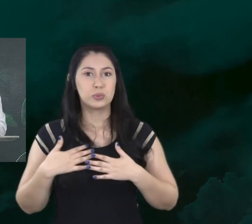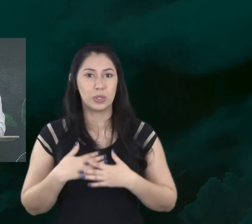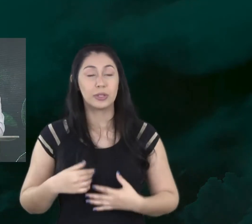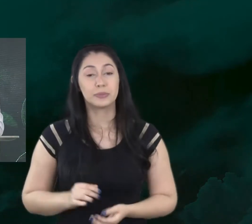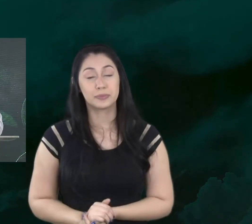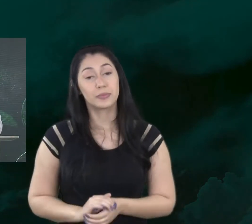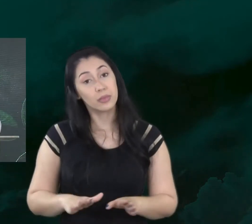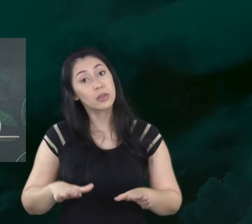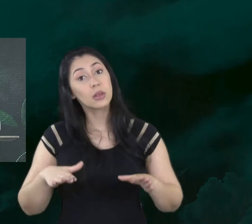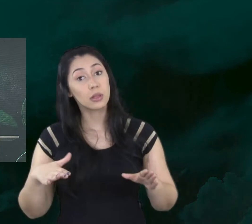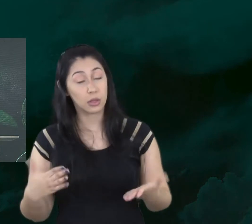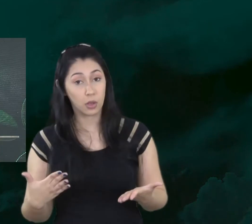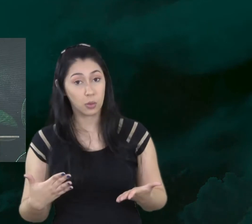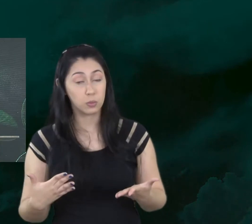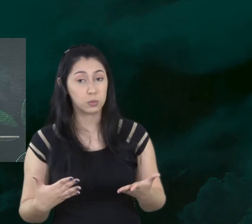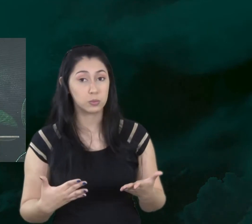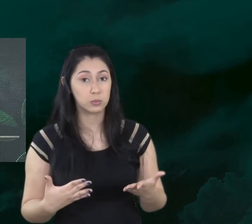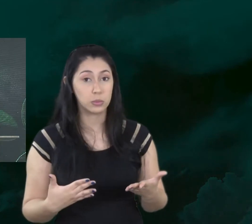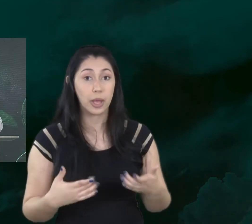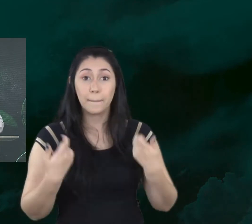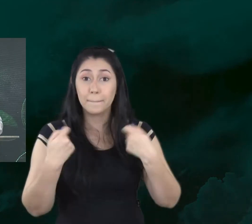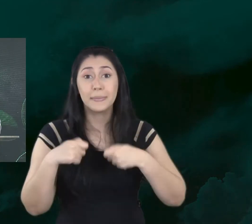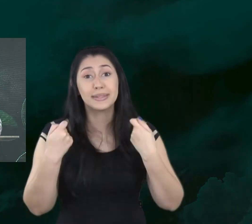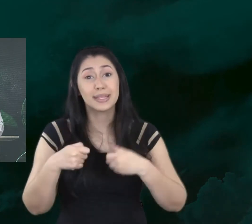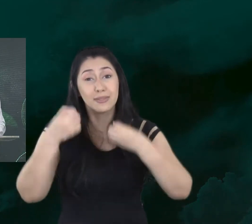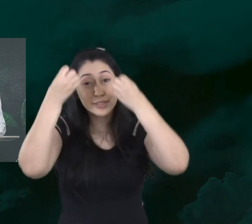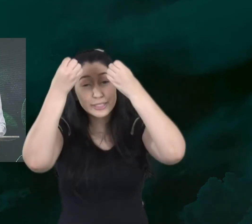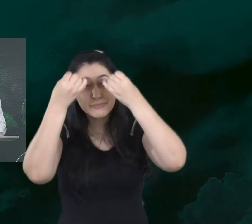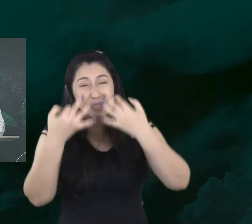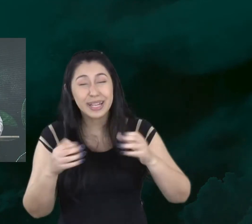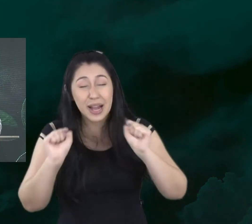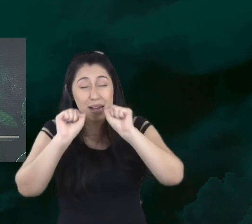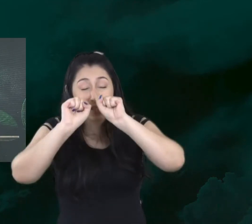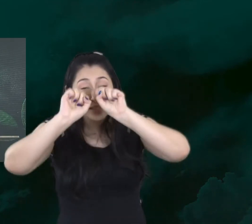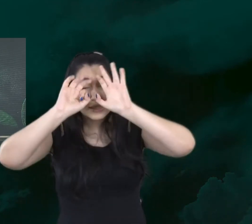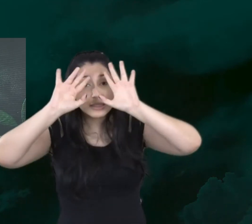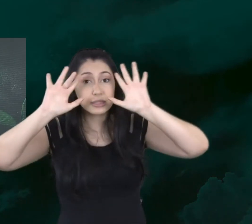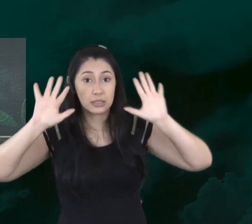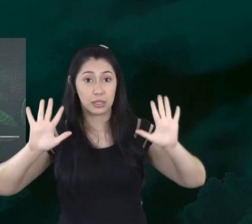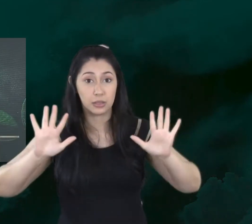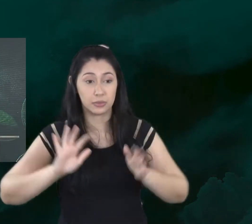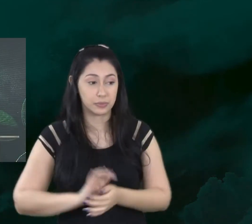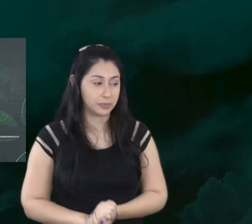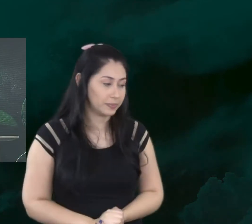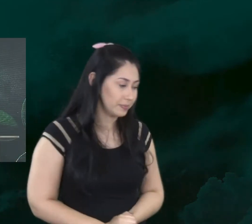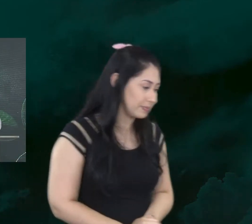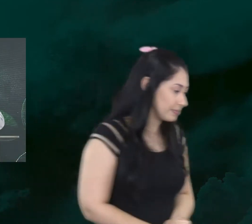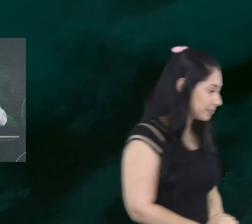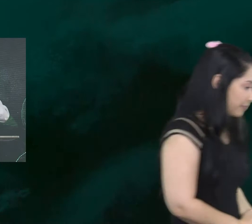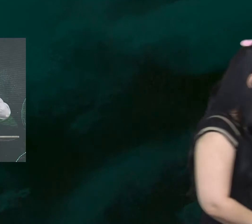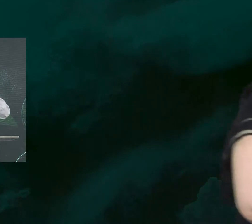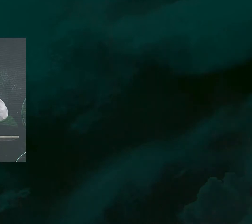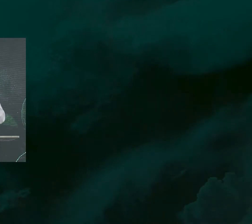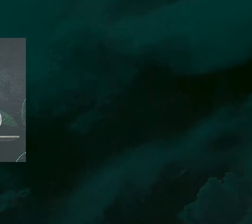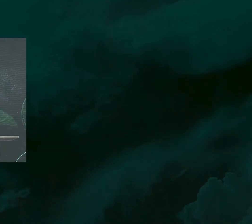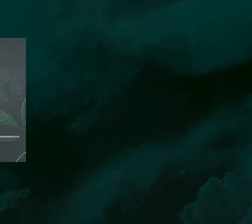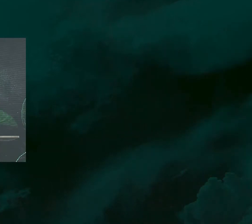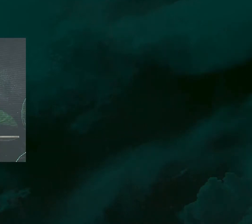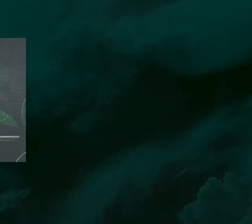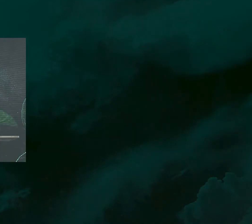então esse ponto tem que ficar muito claro para vocês. E da